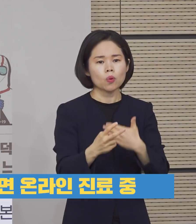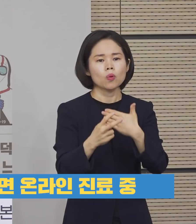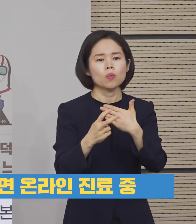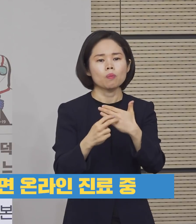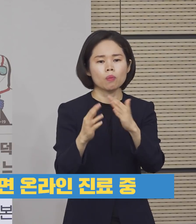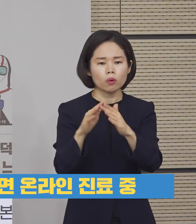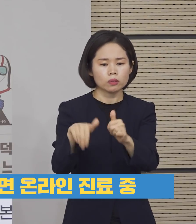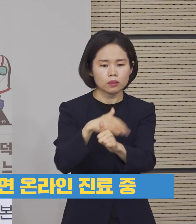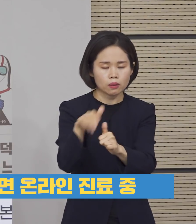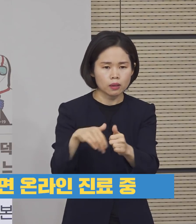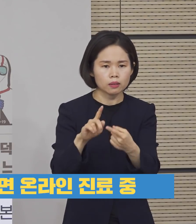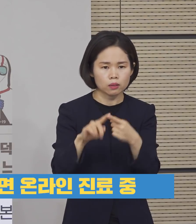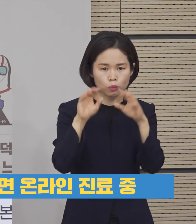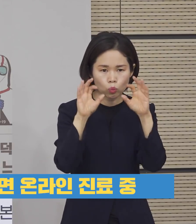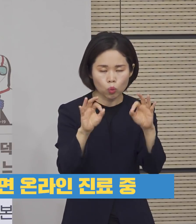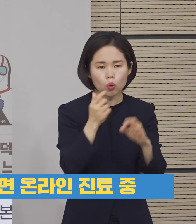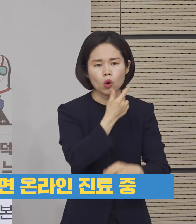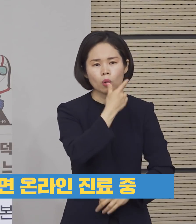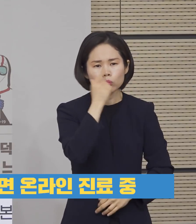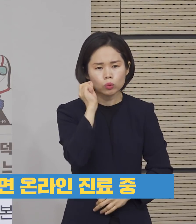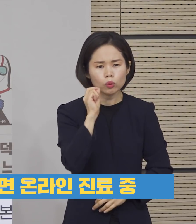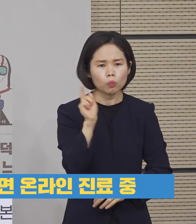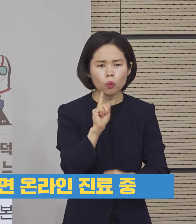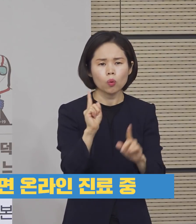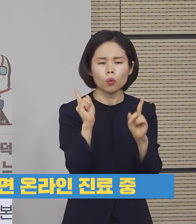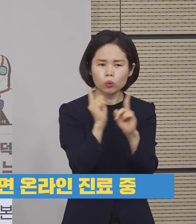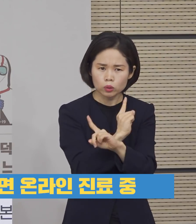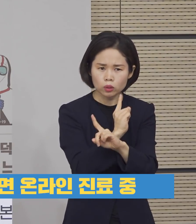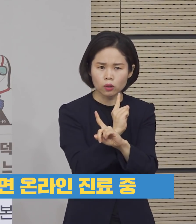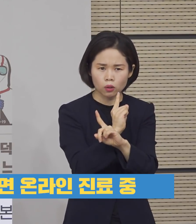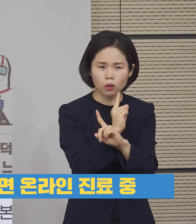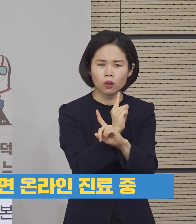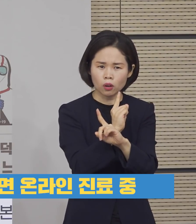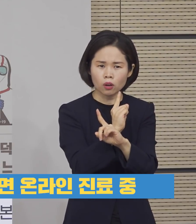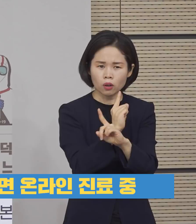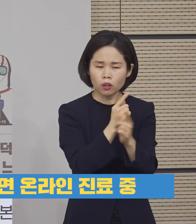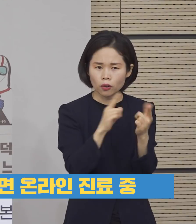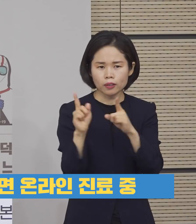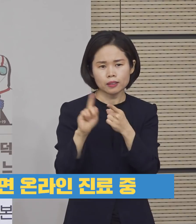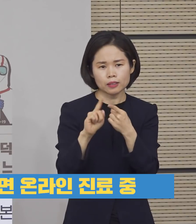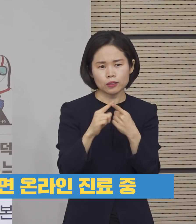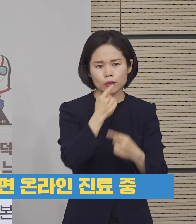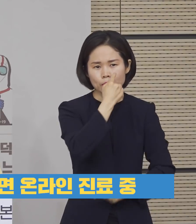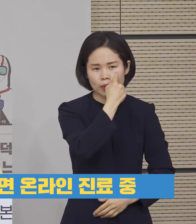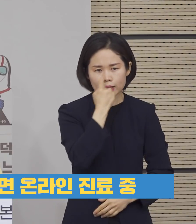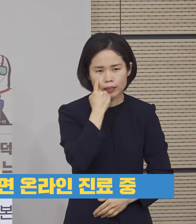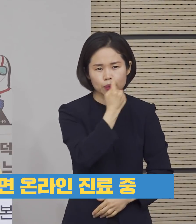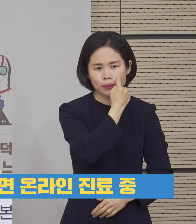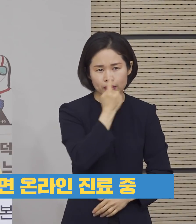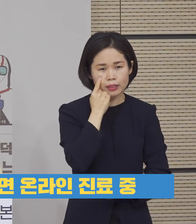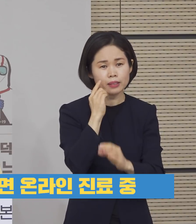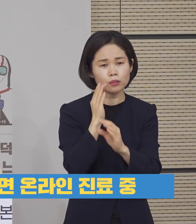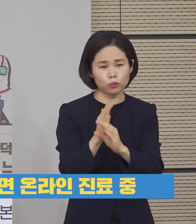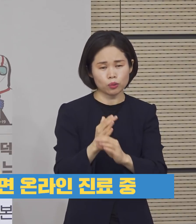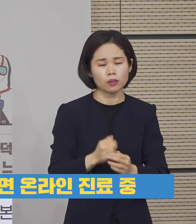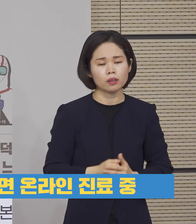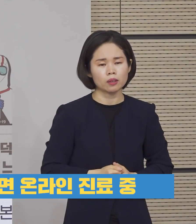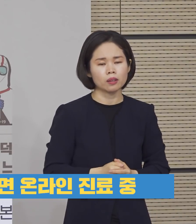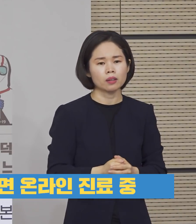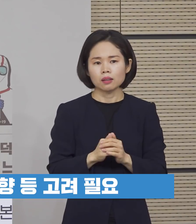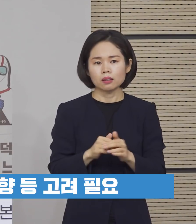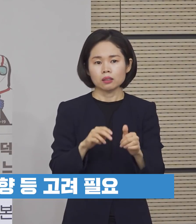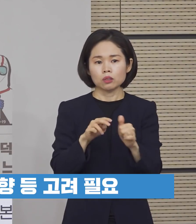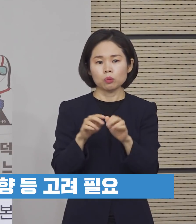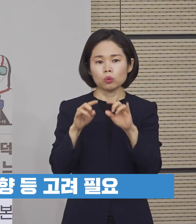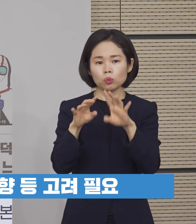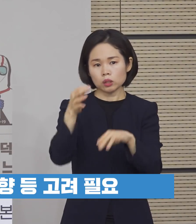관련돼서 현장의 이 상황을 좀 점검하고 부족한 부분이나 개선의 부분이 있는지도 점검을 하고